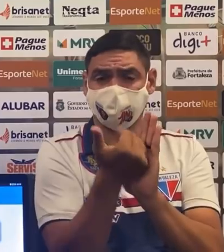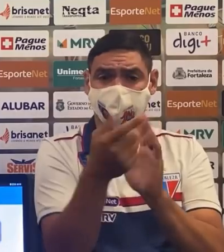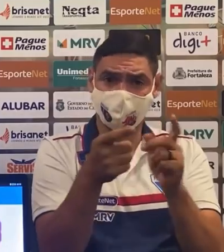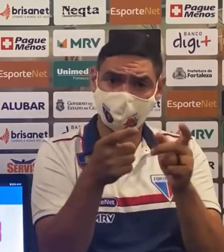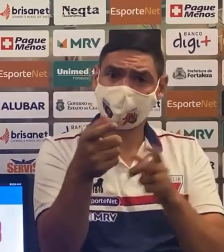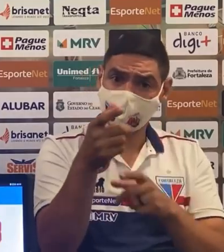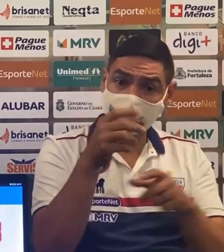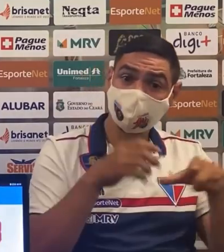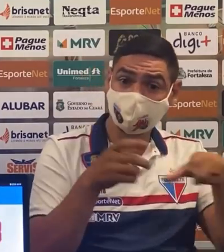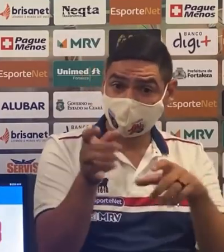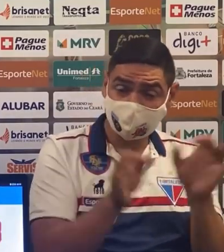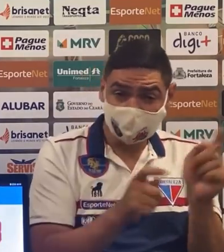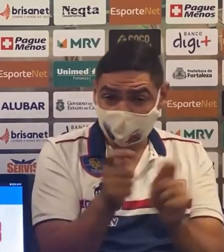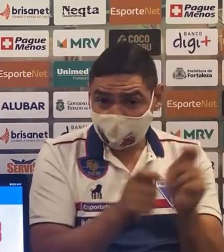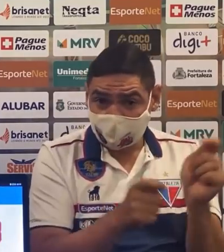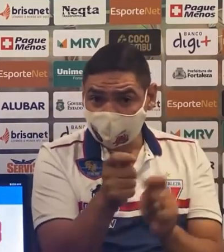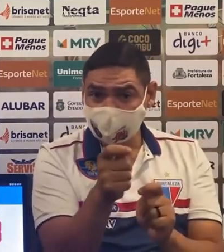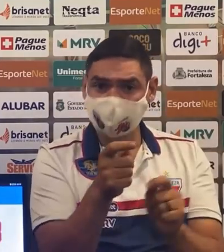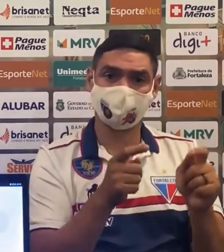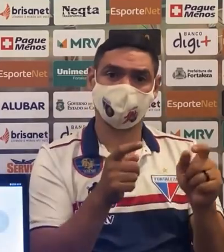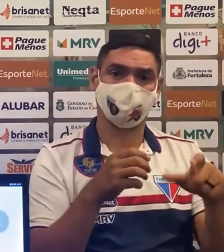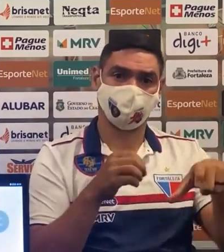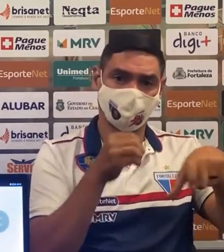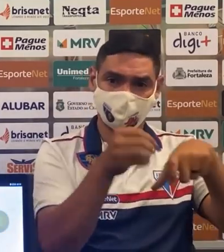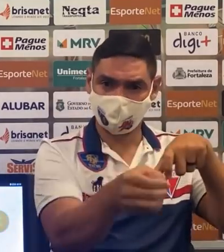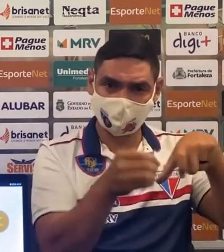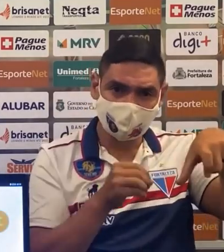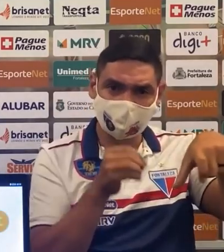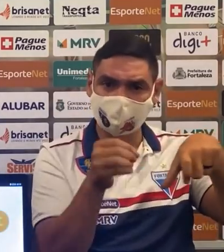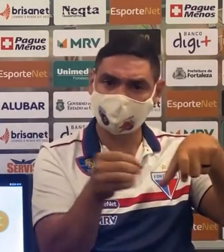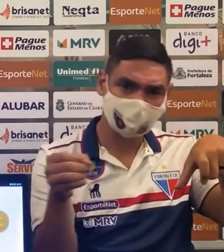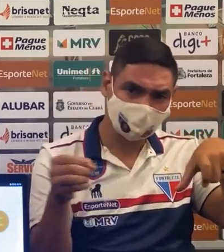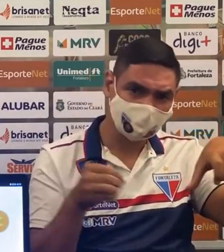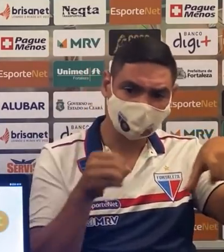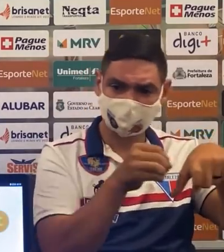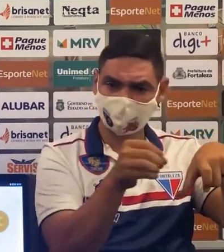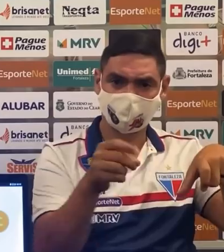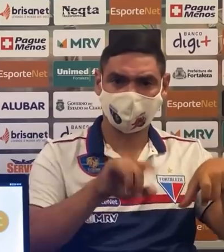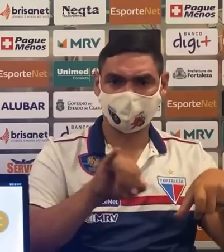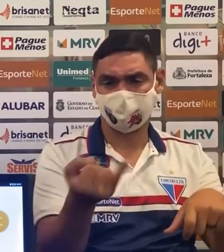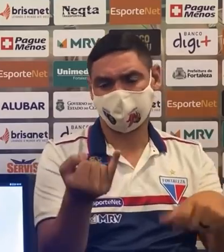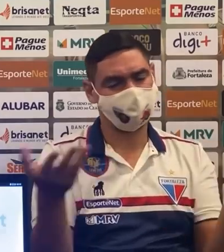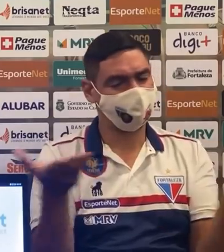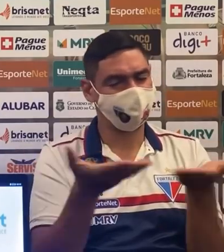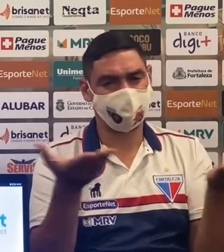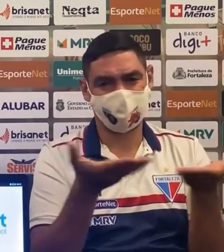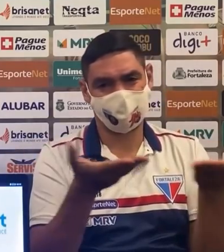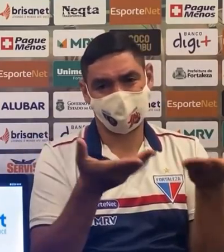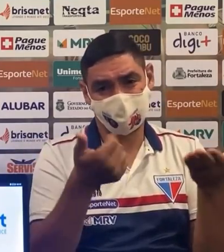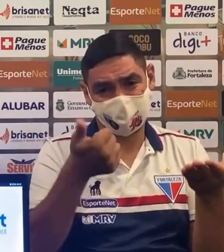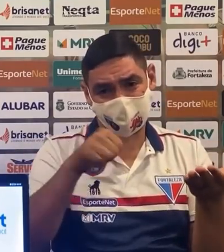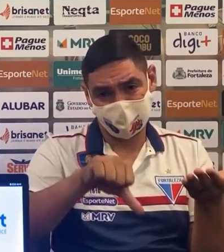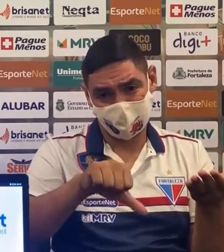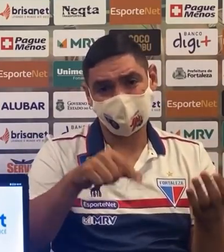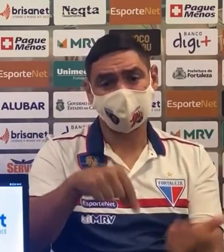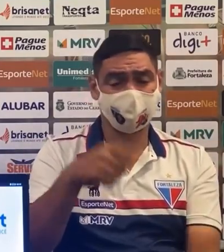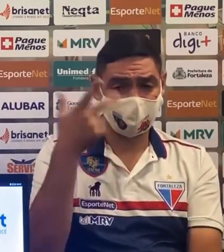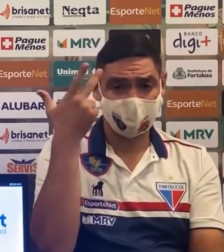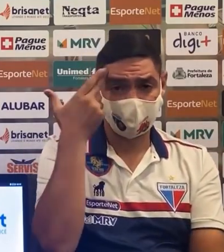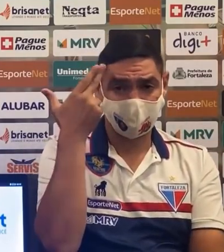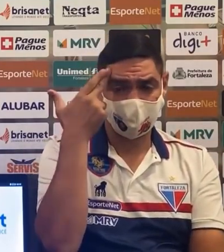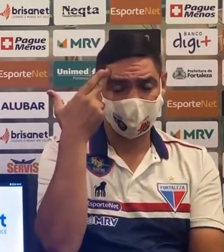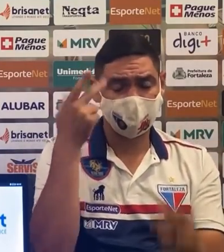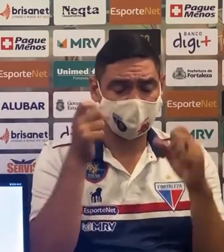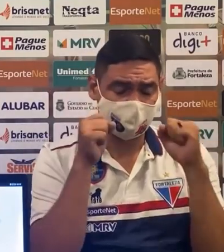controle, muitas criações de oportunidades, e hoje realmente a equipe não foi bem. E é normal que o torcedor